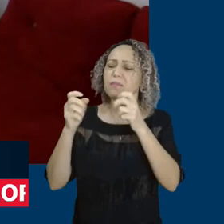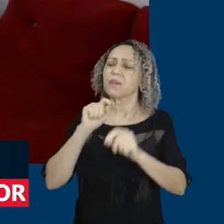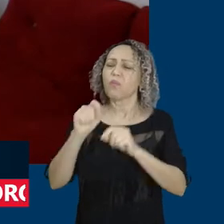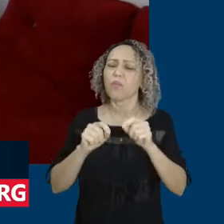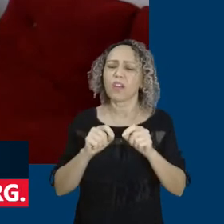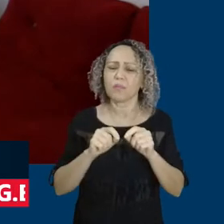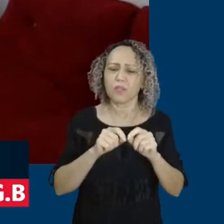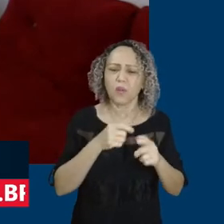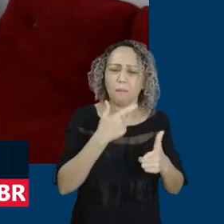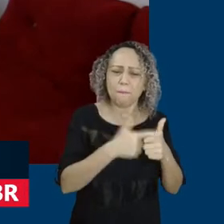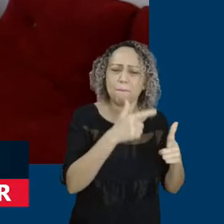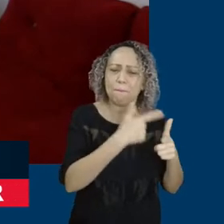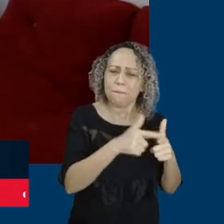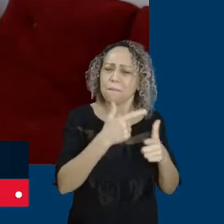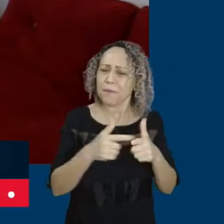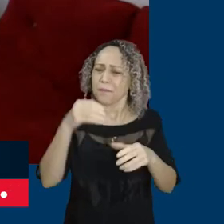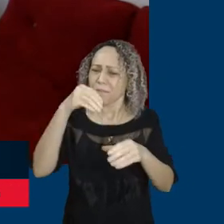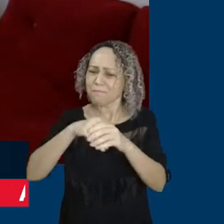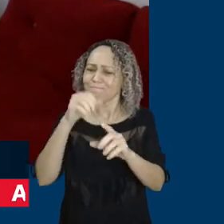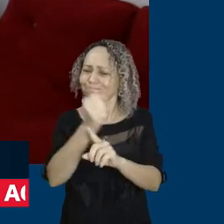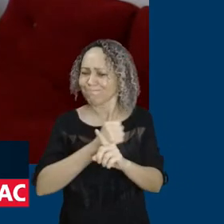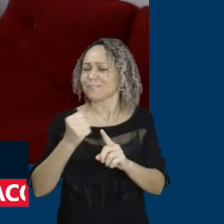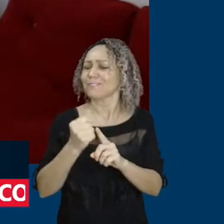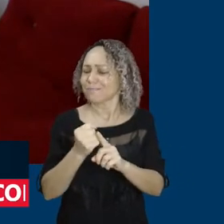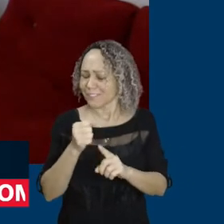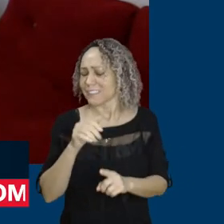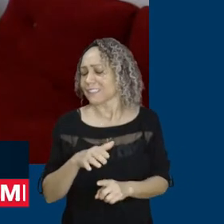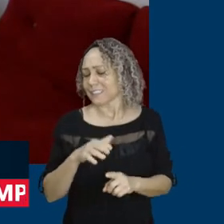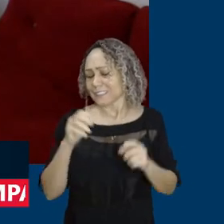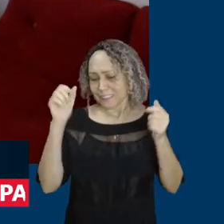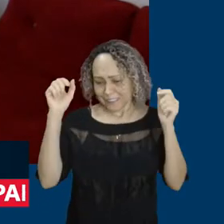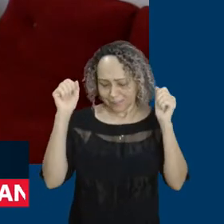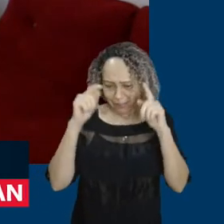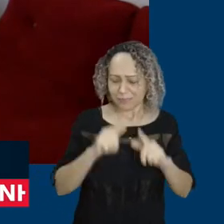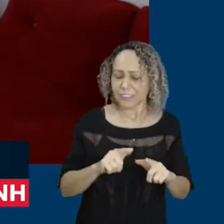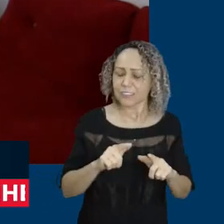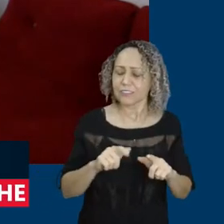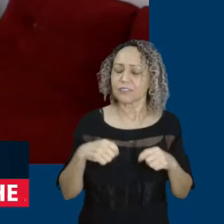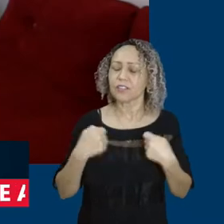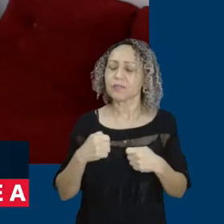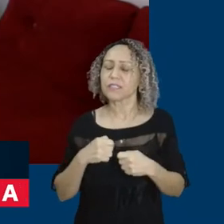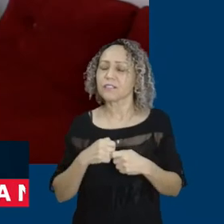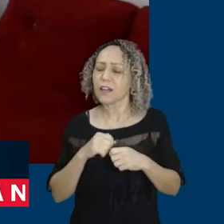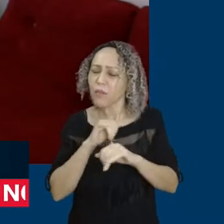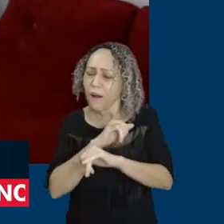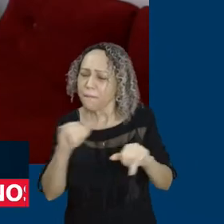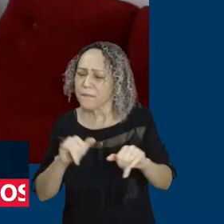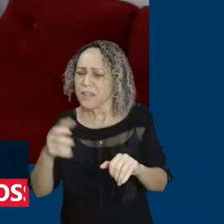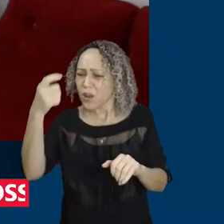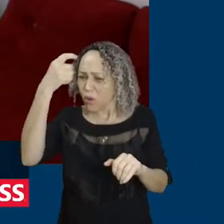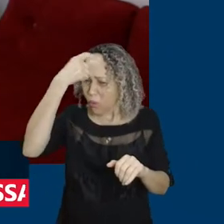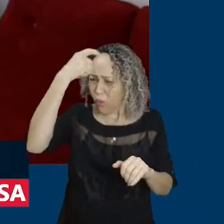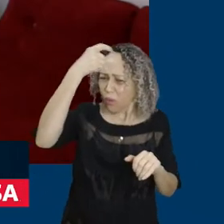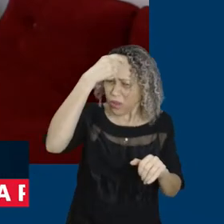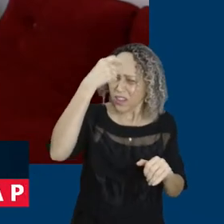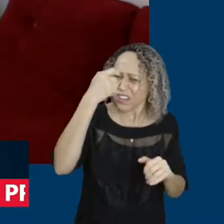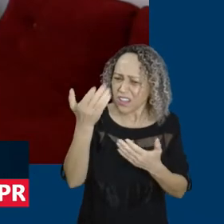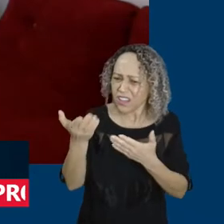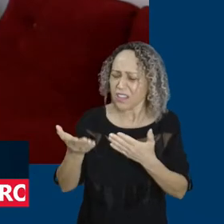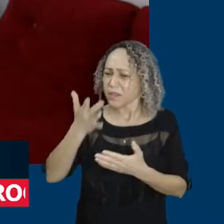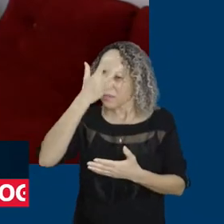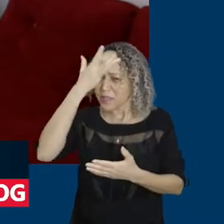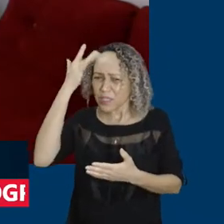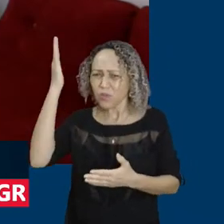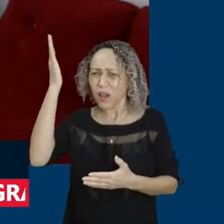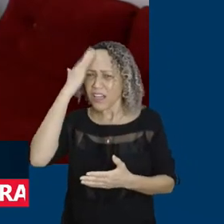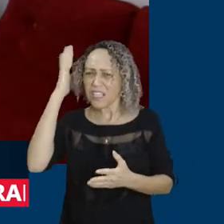foram descritas pela Tereza Campelo. Por isso, é necessário levar consciência para as pessoas do que está realmente em jogo aqui no país, de